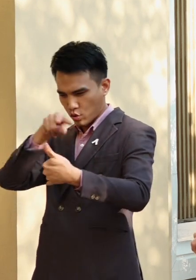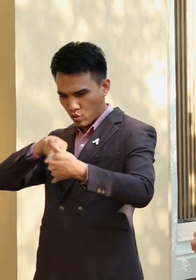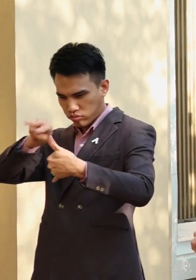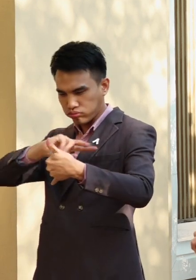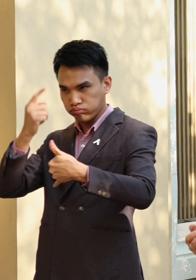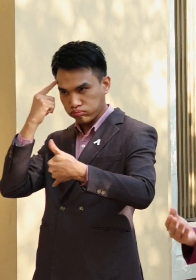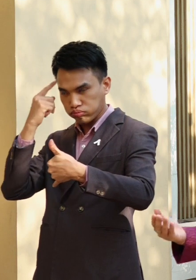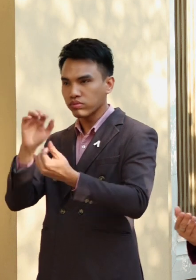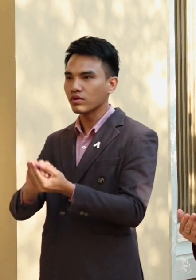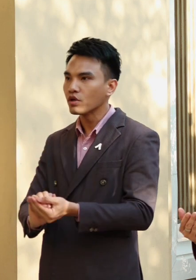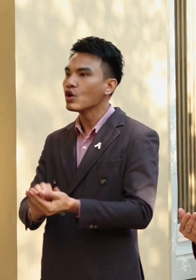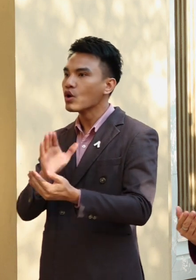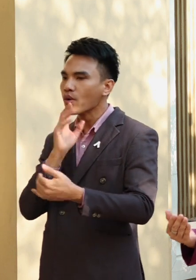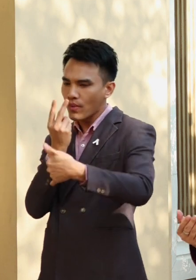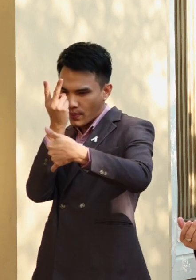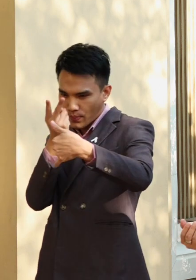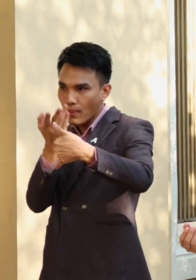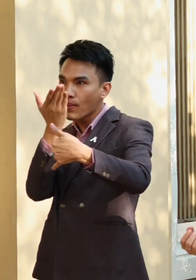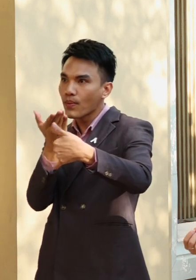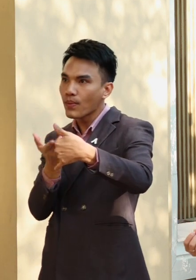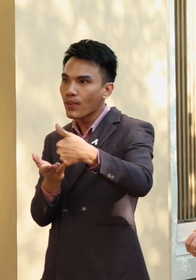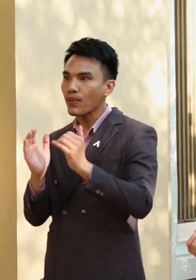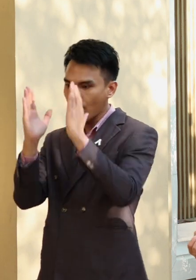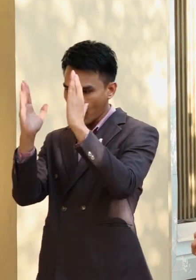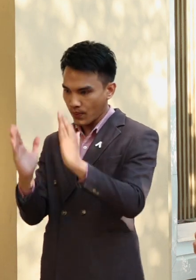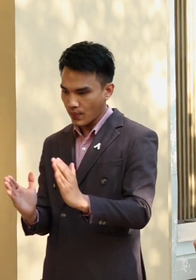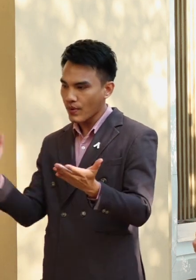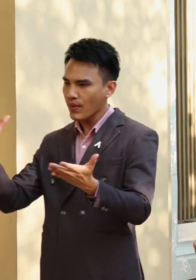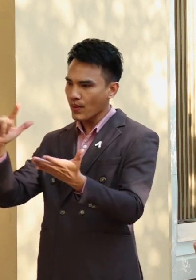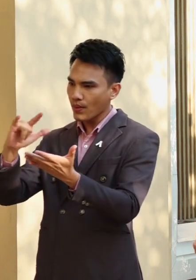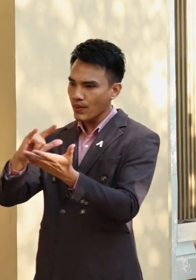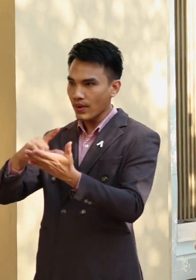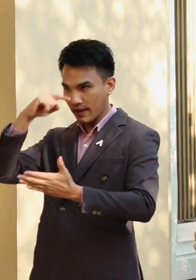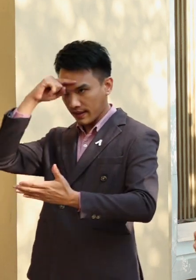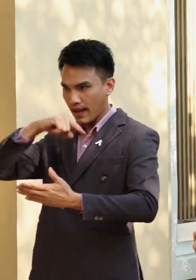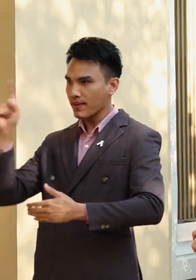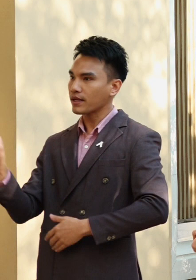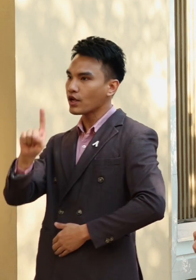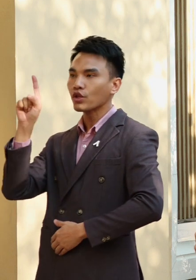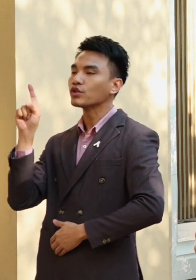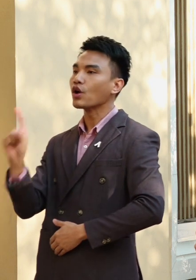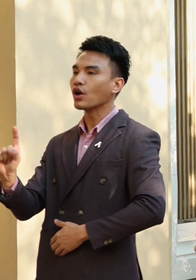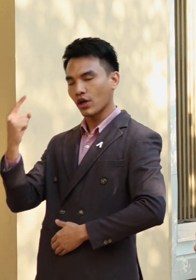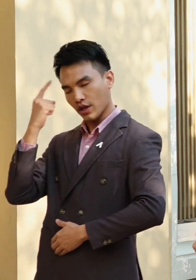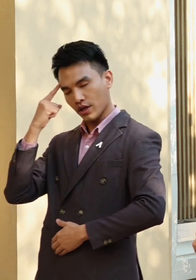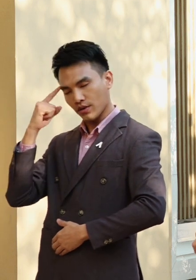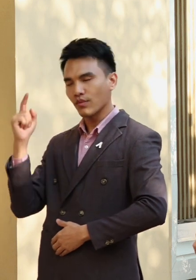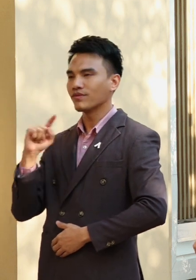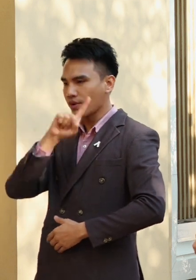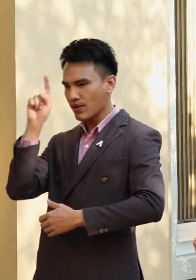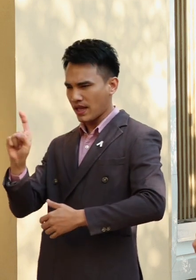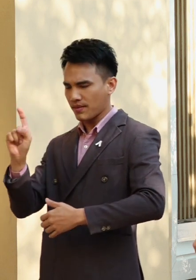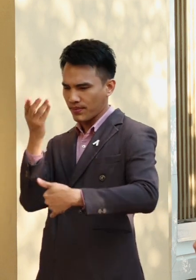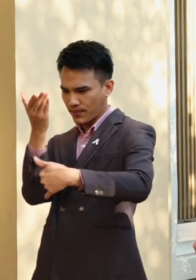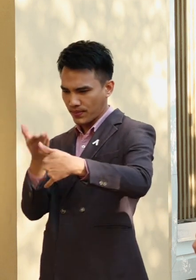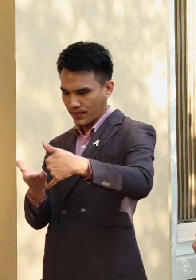ควรนะครับถ้าหากว่าเจอลักษณะคนที่เดินทางเข้ามาในราชอาณาจักรที่ต้องสงสัยคงจะต้องมีการตั้งคำถามกันก่อนไม่น่